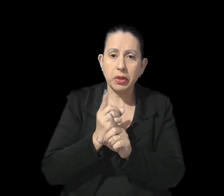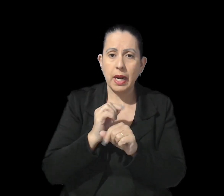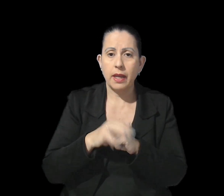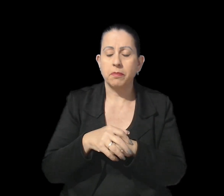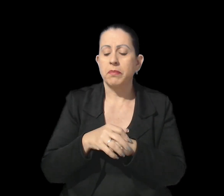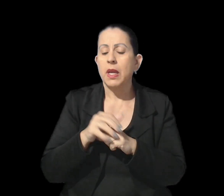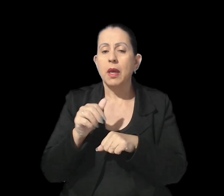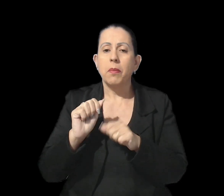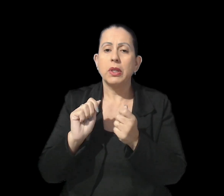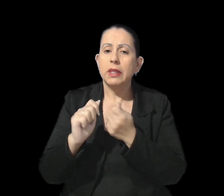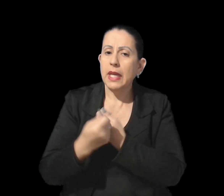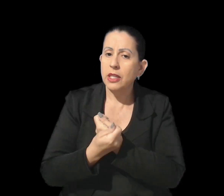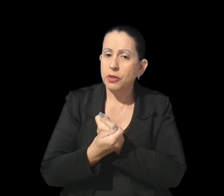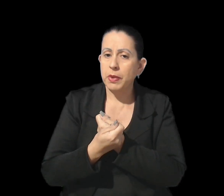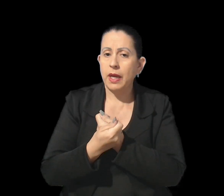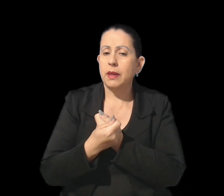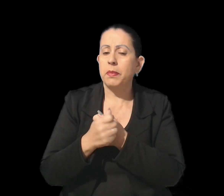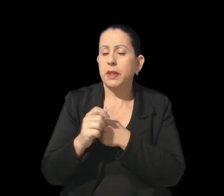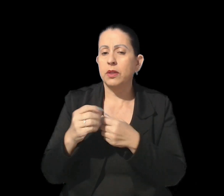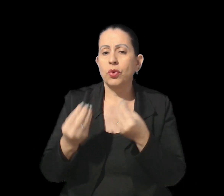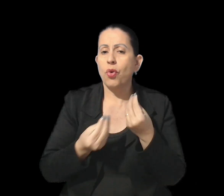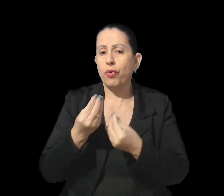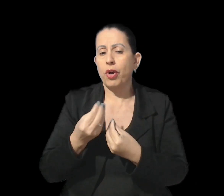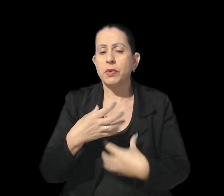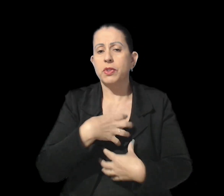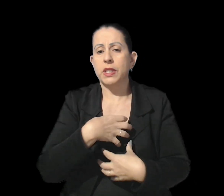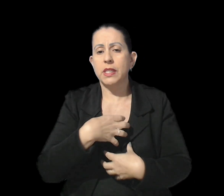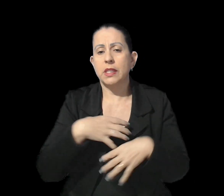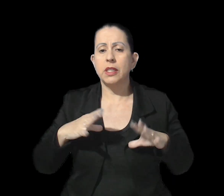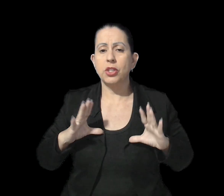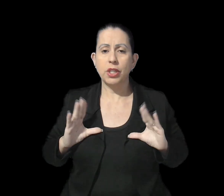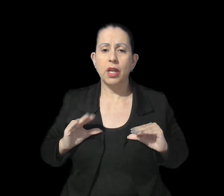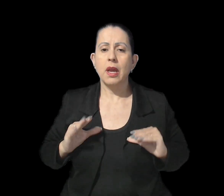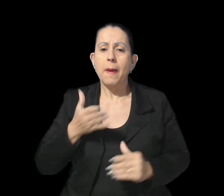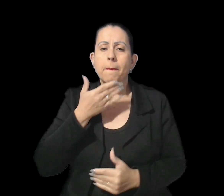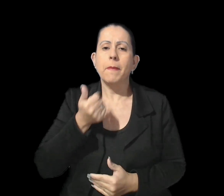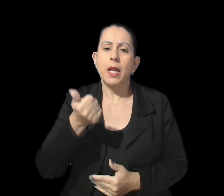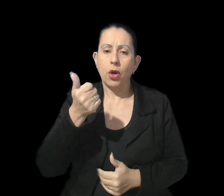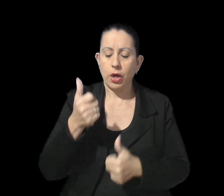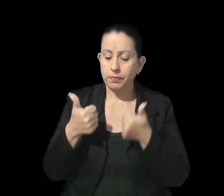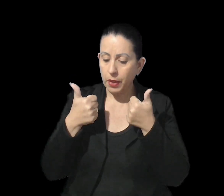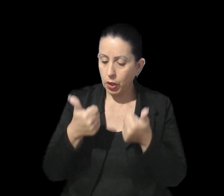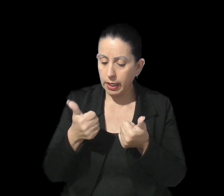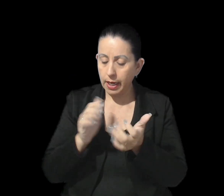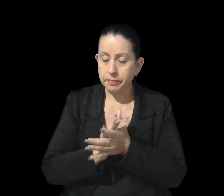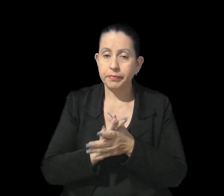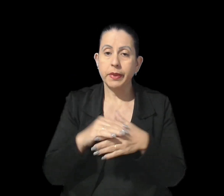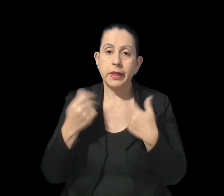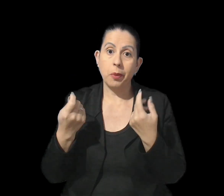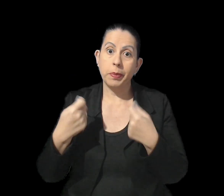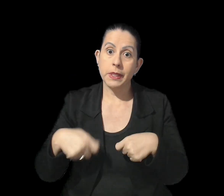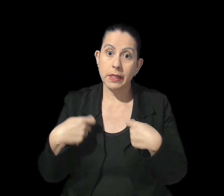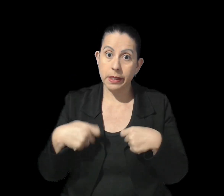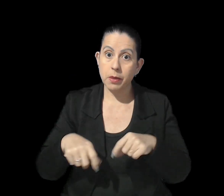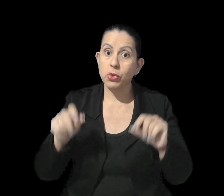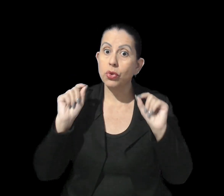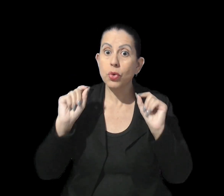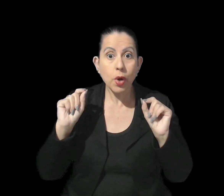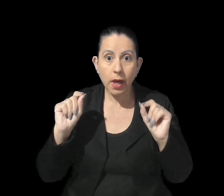encontrarem. Podem estar adaptando conforme vocês se sentirem melhor, ok? Então precisamos do que